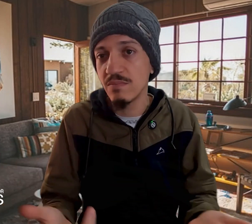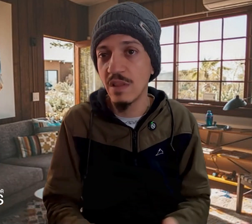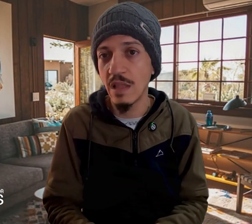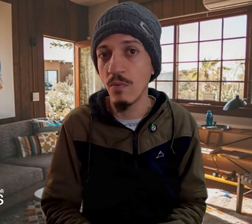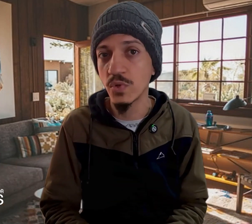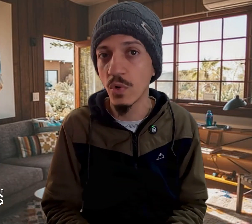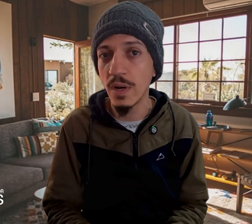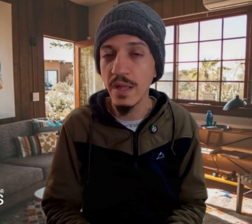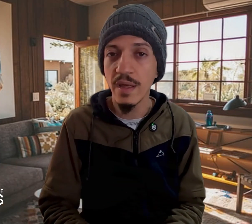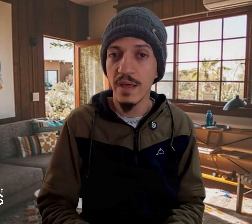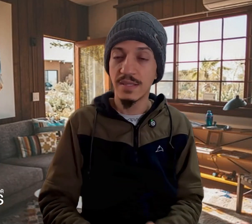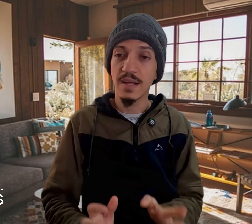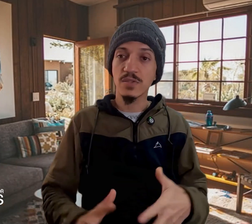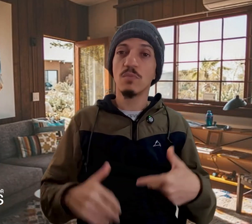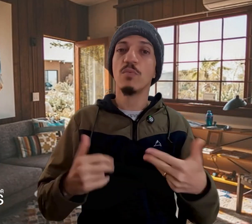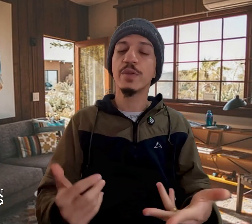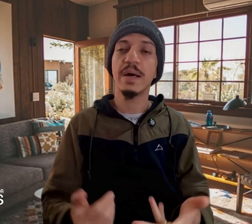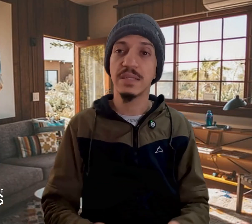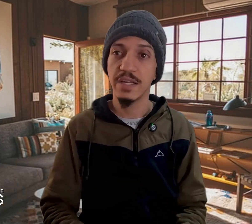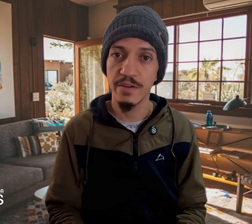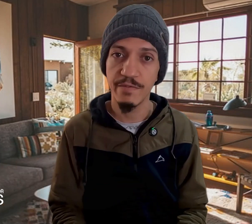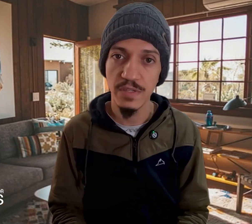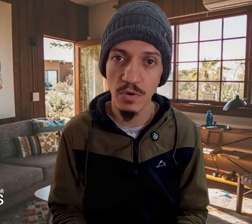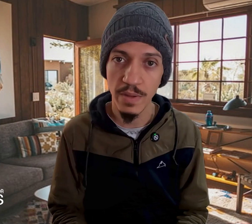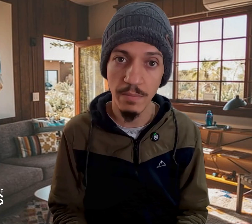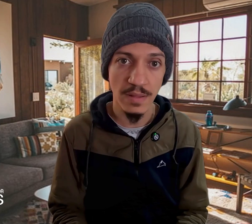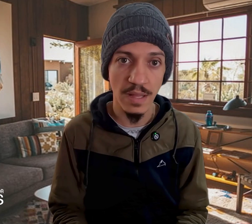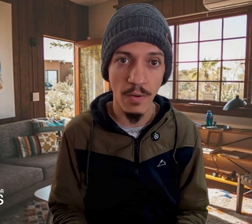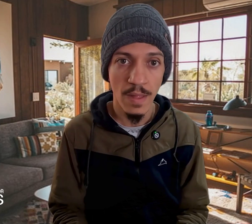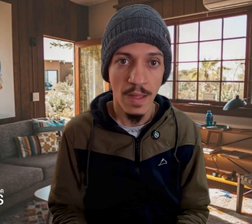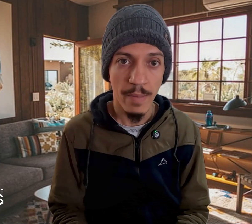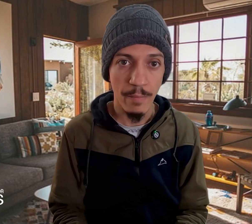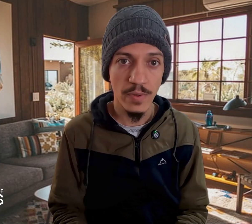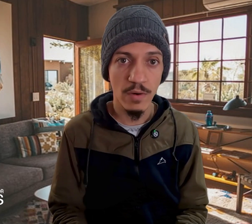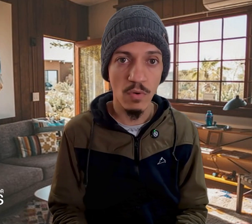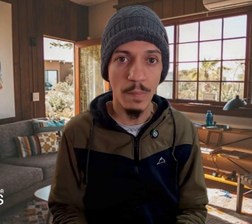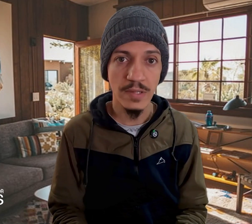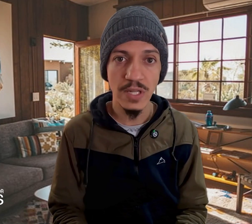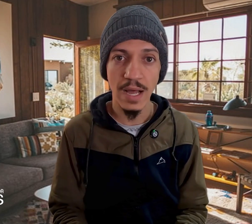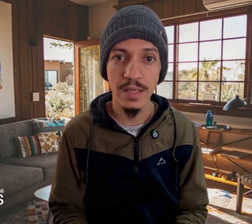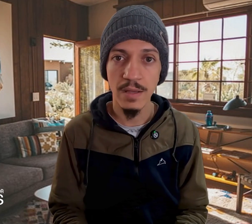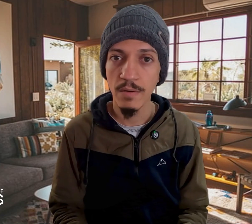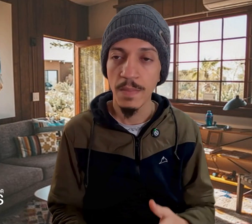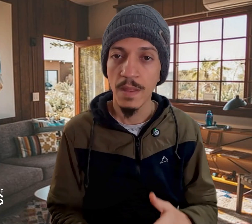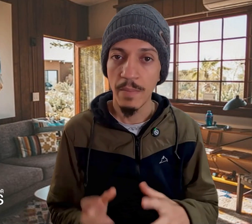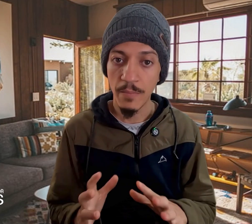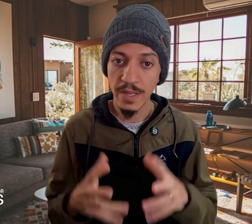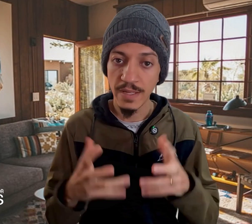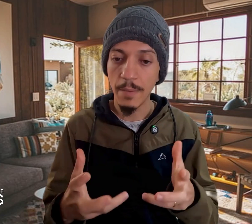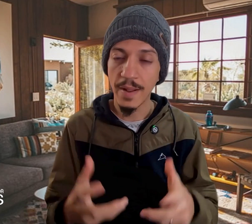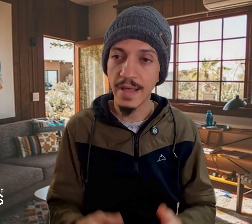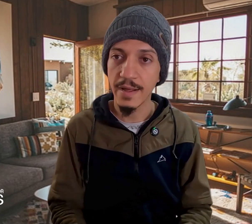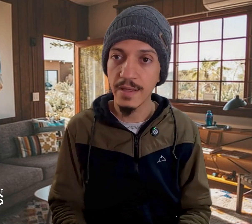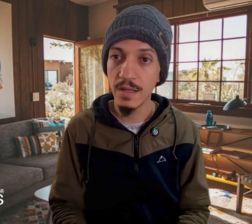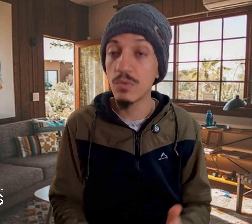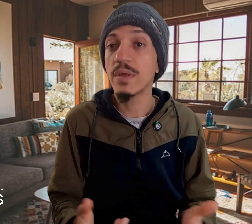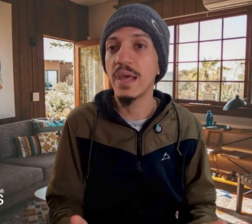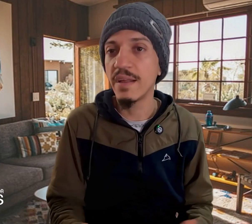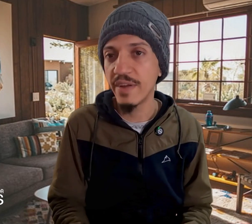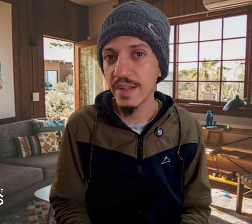não usou ali, você gastou muito mais energia física e mental para poder compartilhar aquilo, para poder interpretar aquilo do que deveria ter